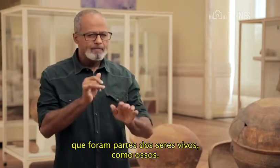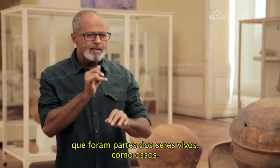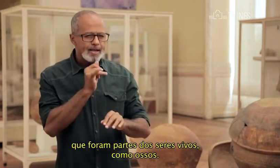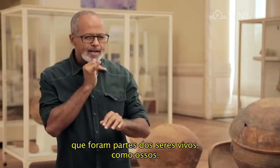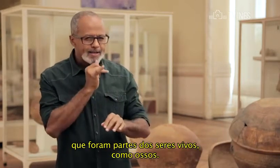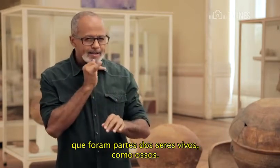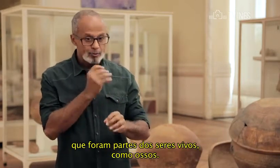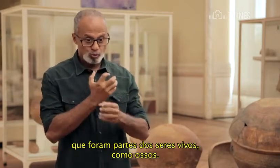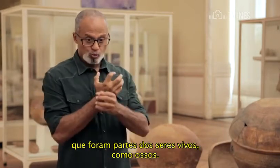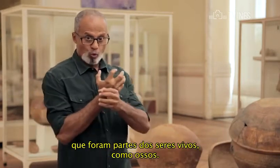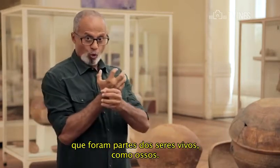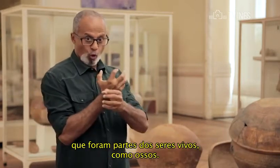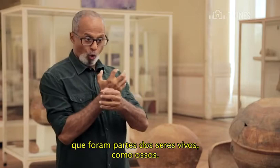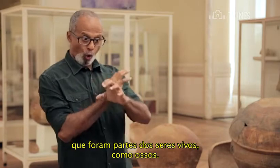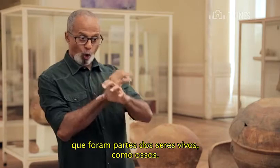Como ossos.